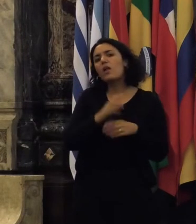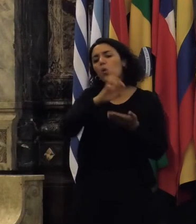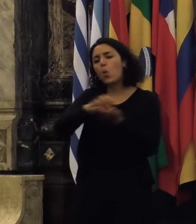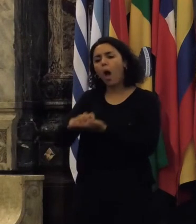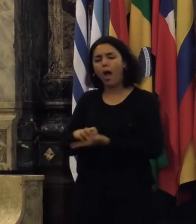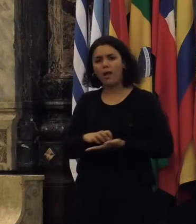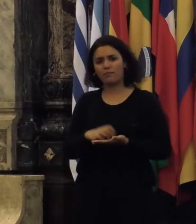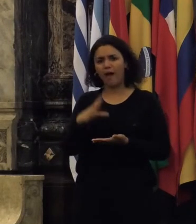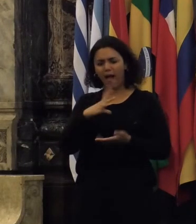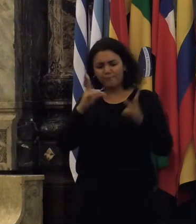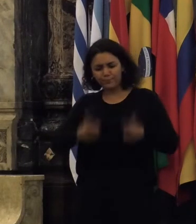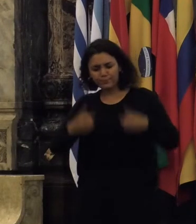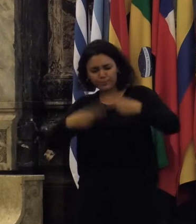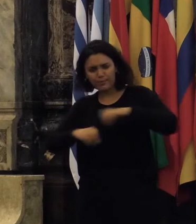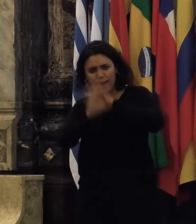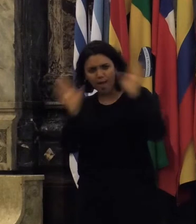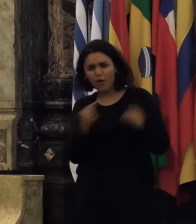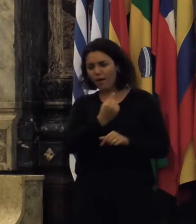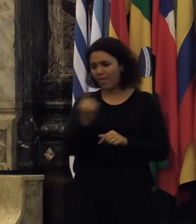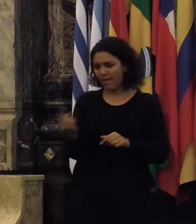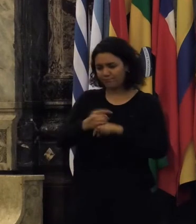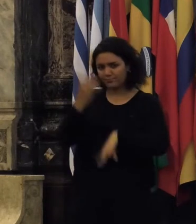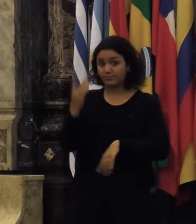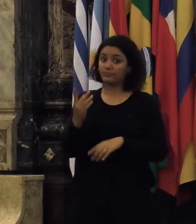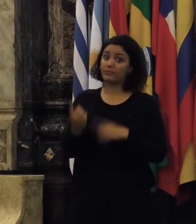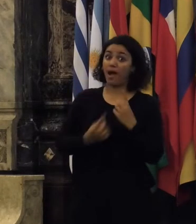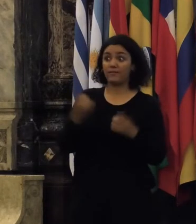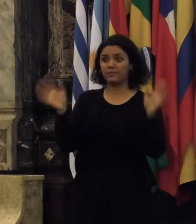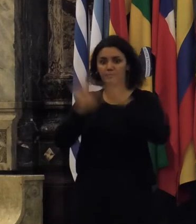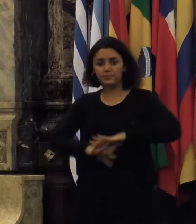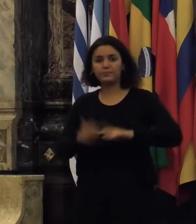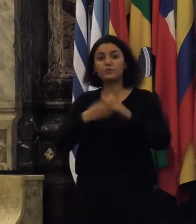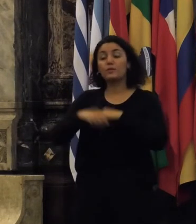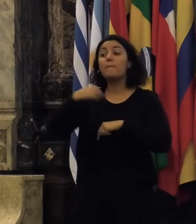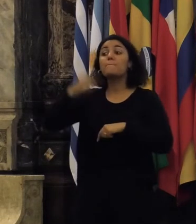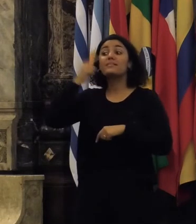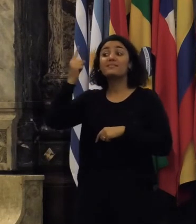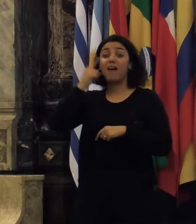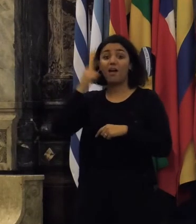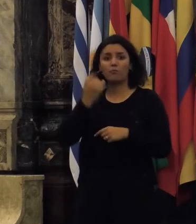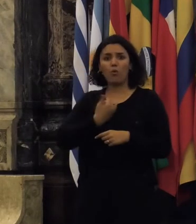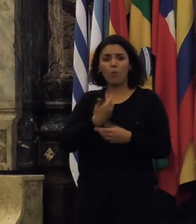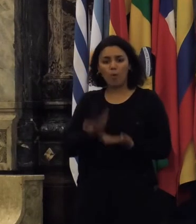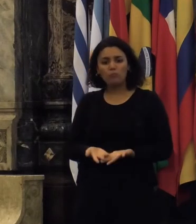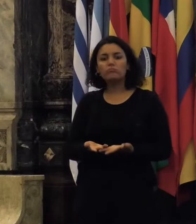prácticas interdisciplinar? Pensarnos en estas cuestiones, entonces me permitió ubicar